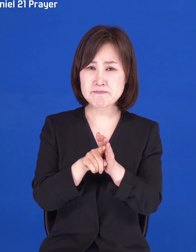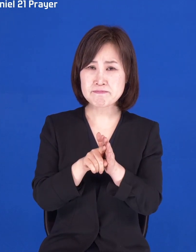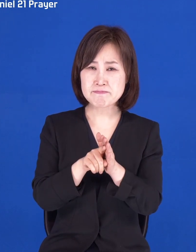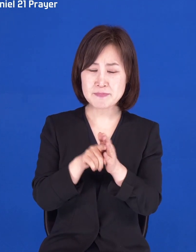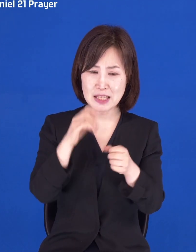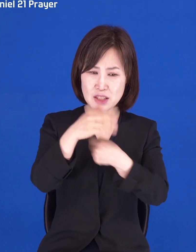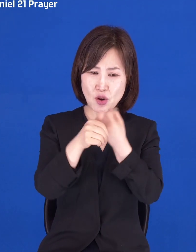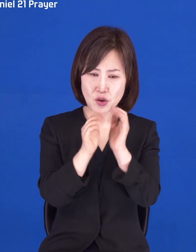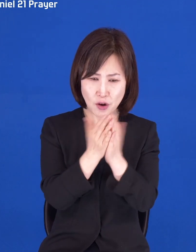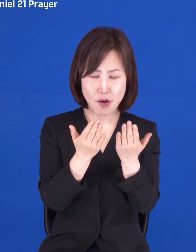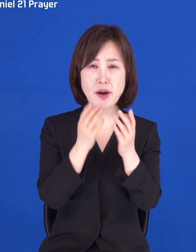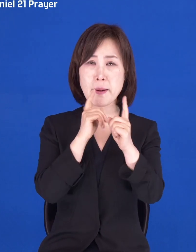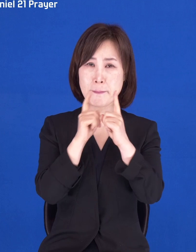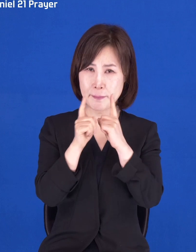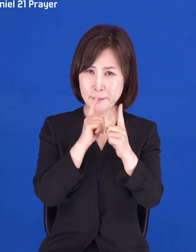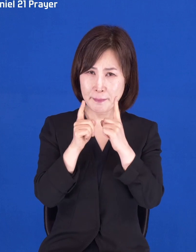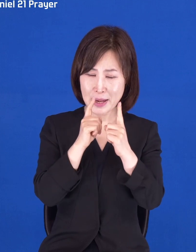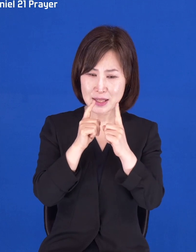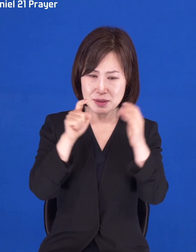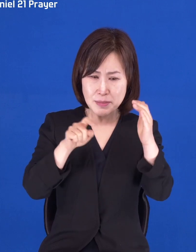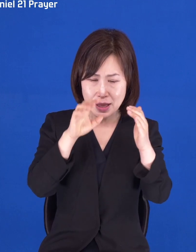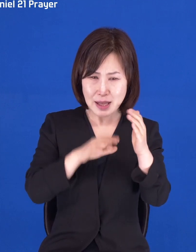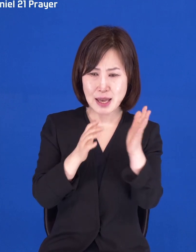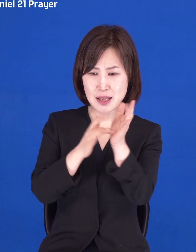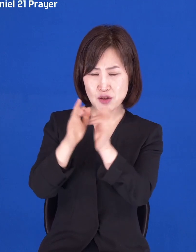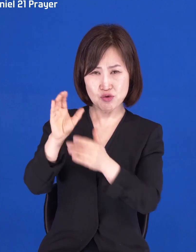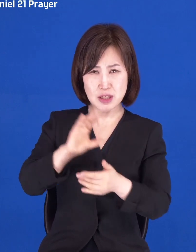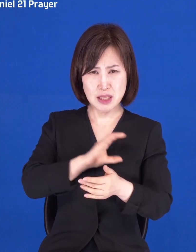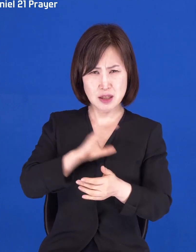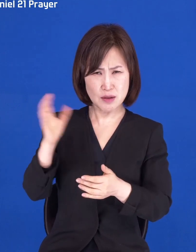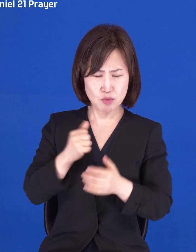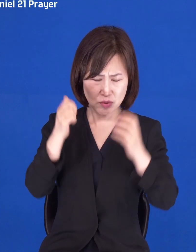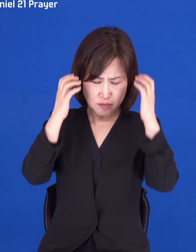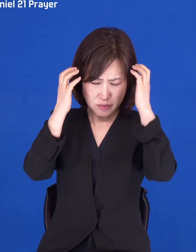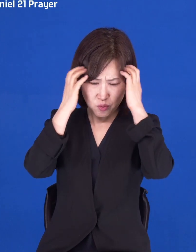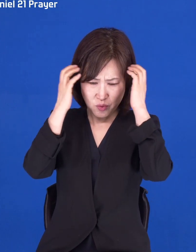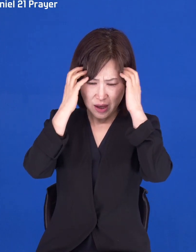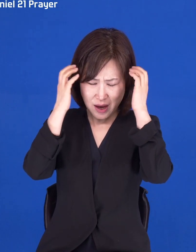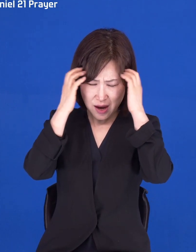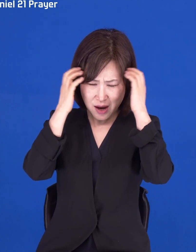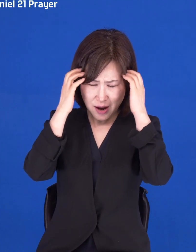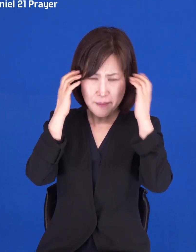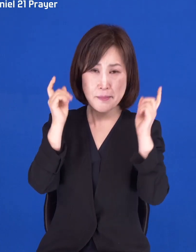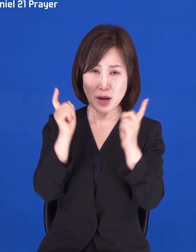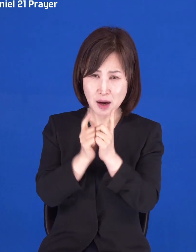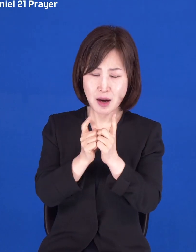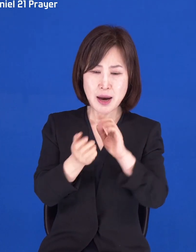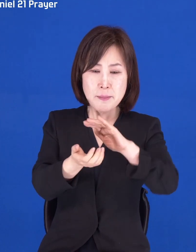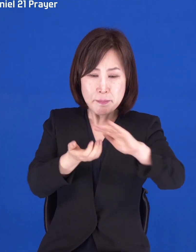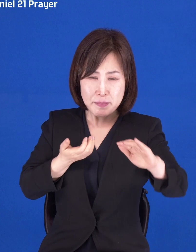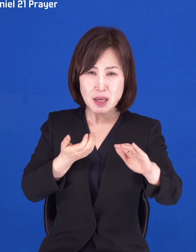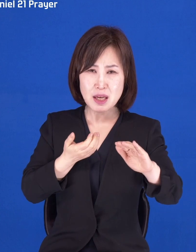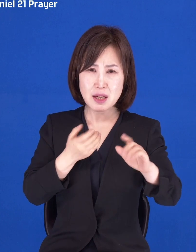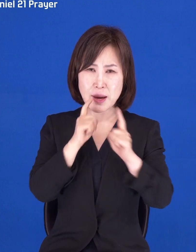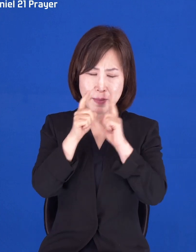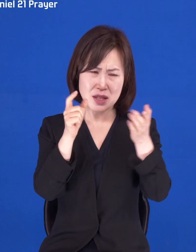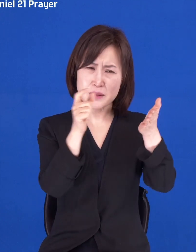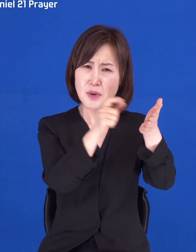성경 말씀에 예수님 이름으로 이런 고난과 핍박을 당한다고 미리 말씀되어